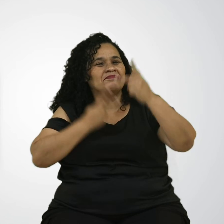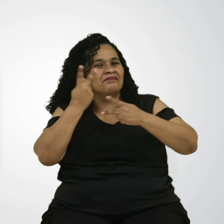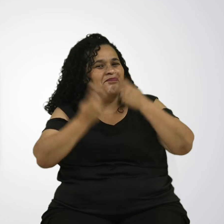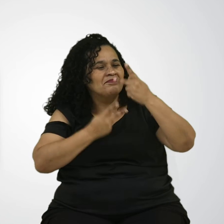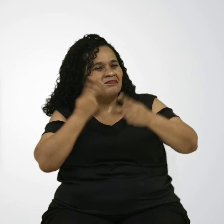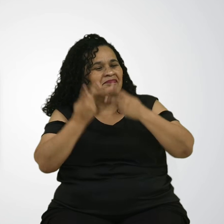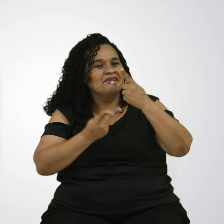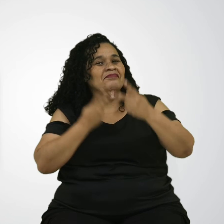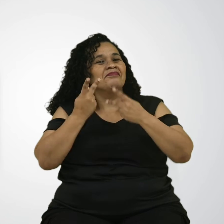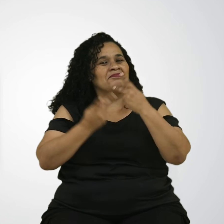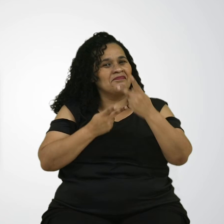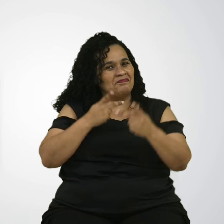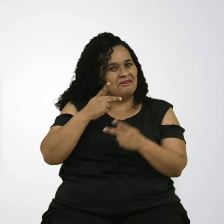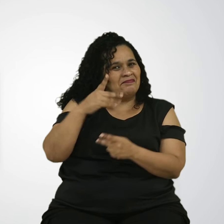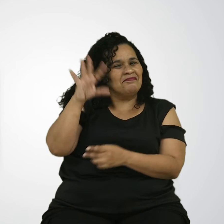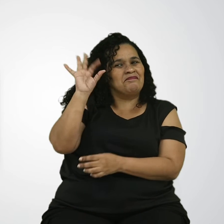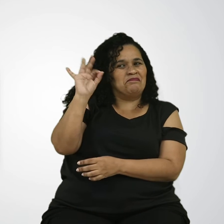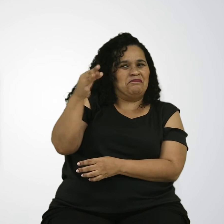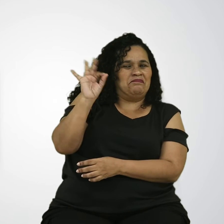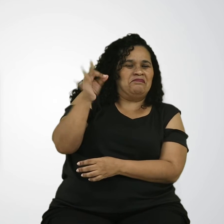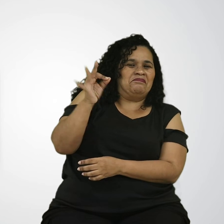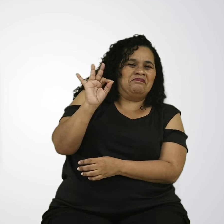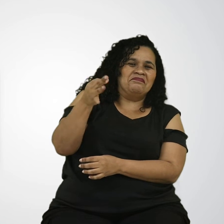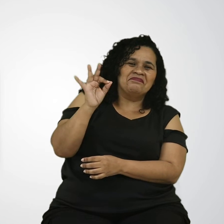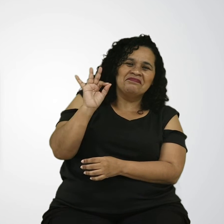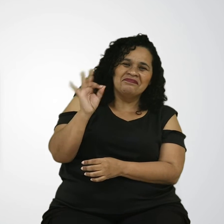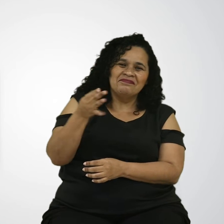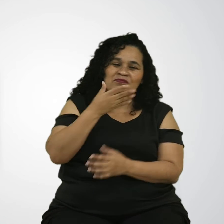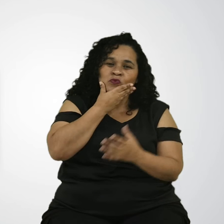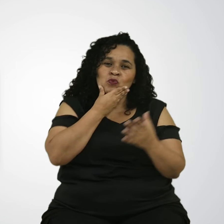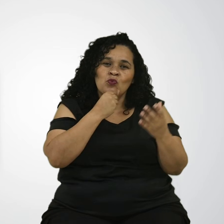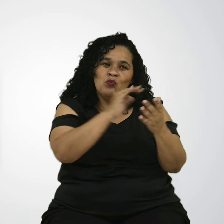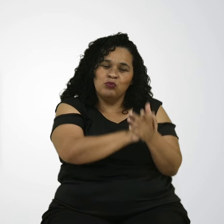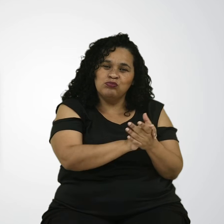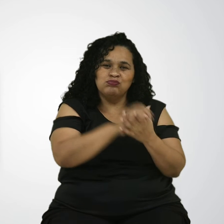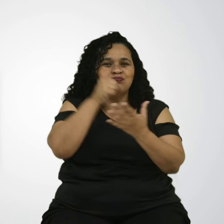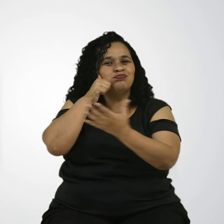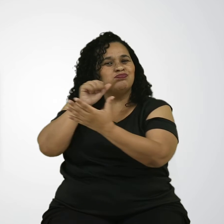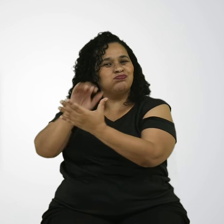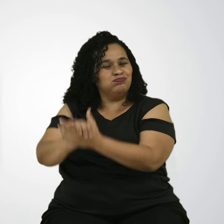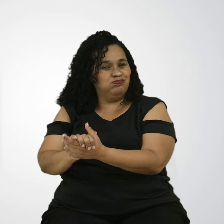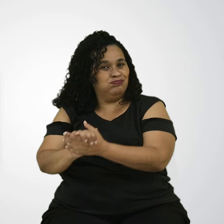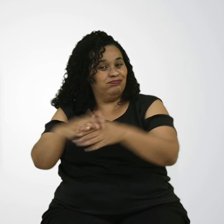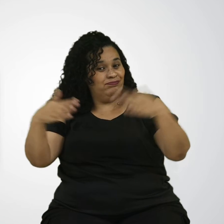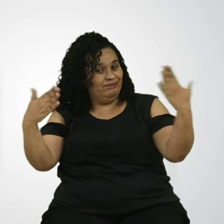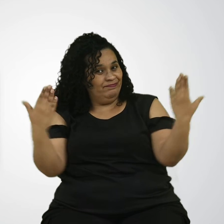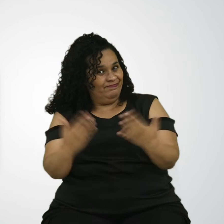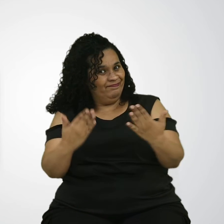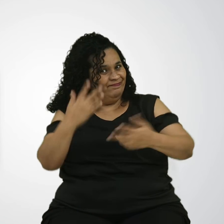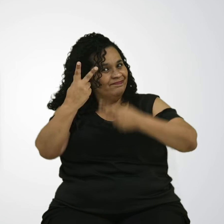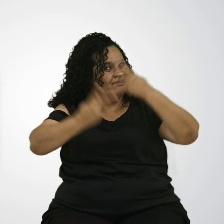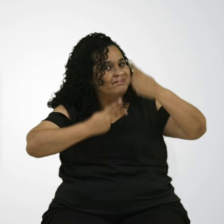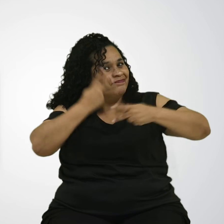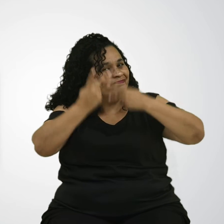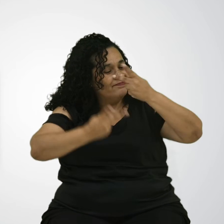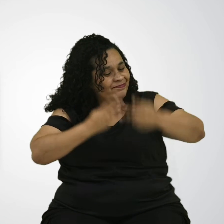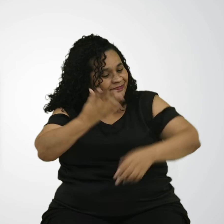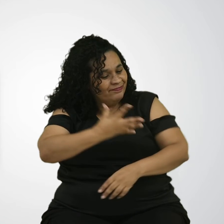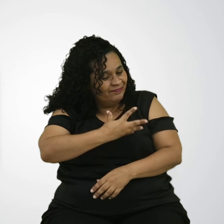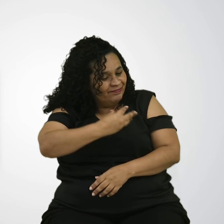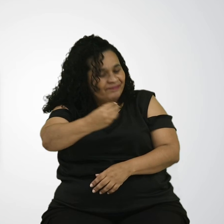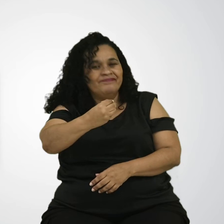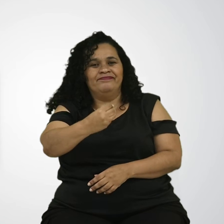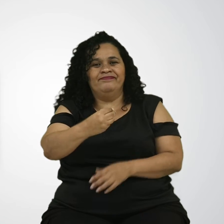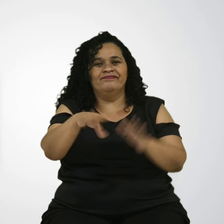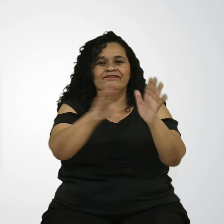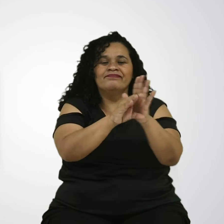aqui parece que ele está estralando para todos os lados, né? Marido, esposas e agora filhos, né?